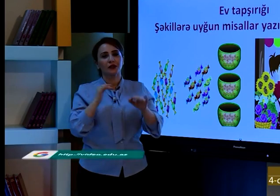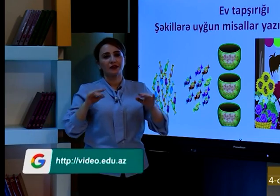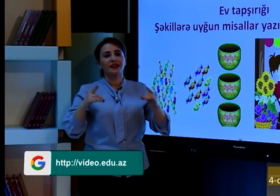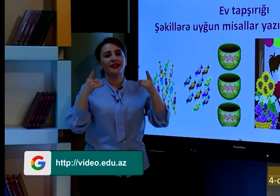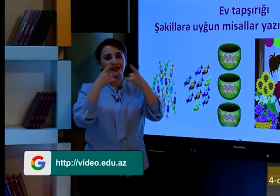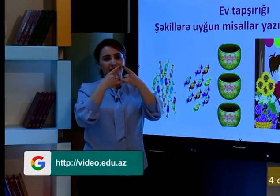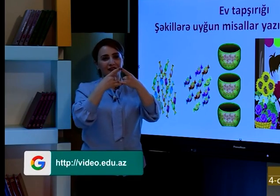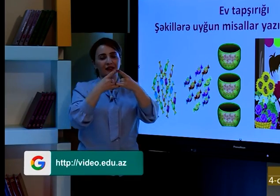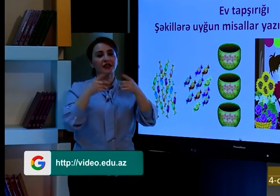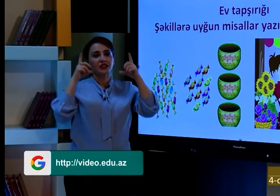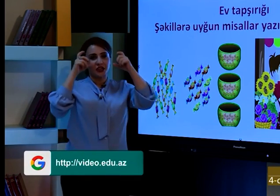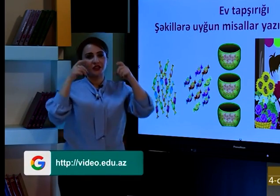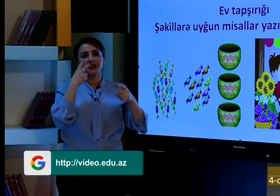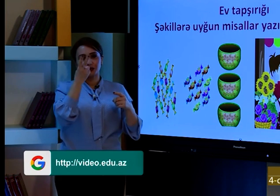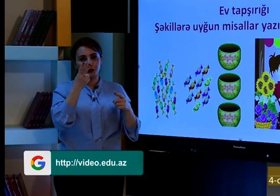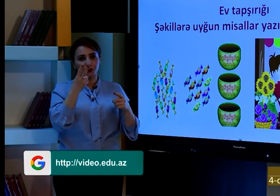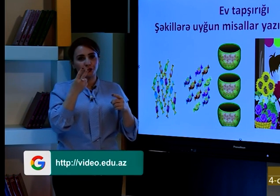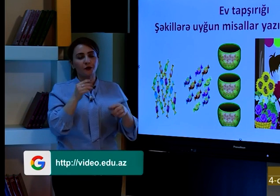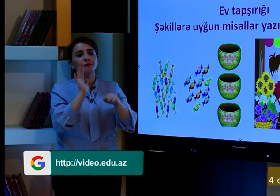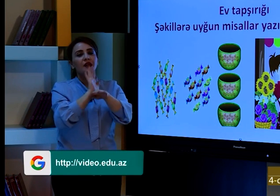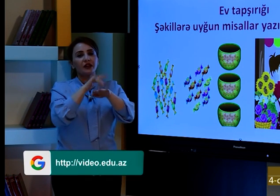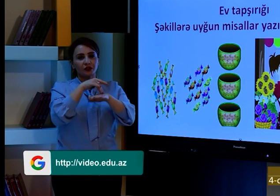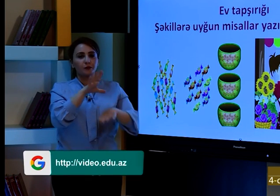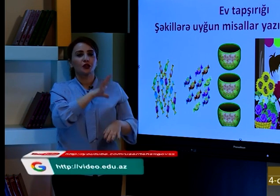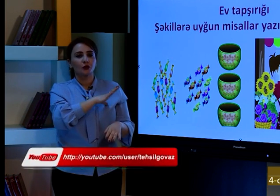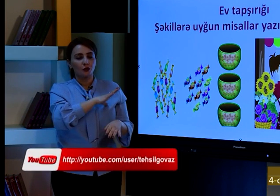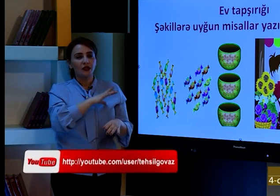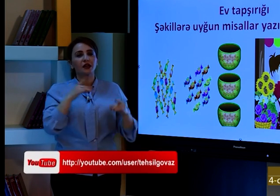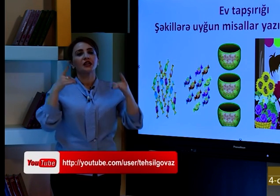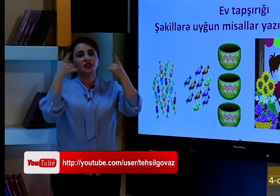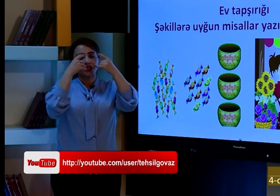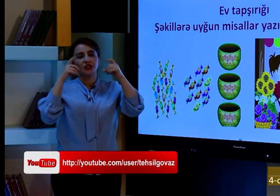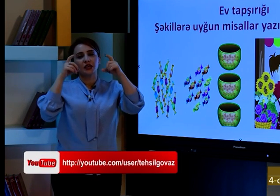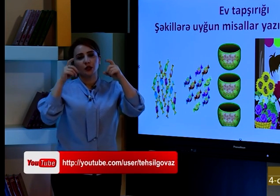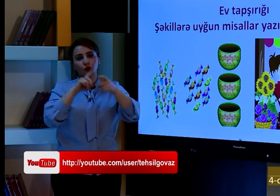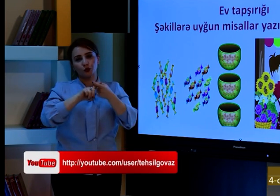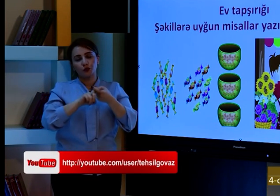Uşaqlar, ekranda şəkillər görürsünüz. Ev tapşırığı olaraq şəkillərə